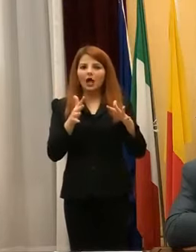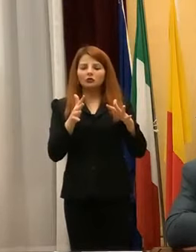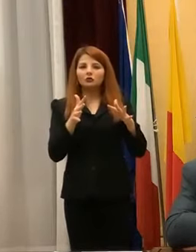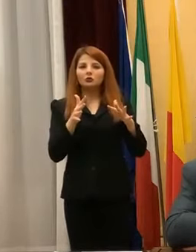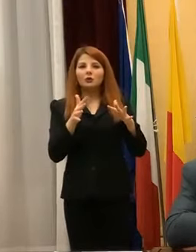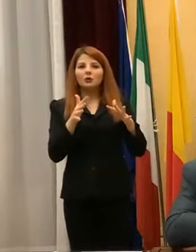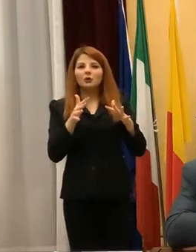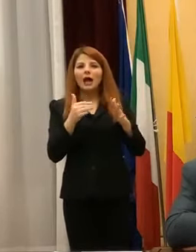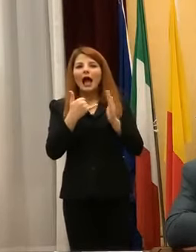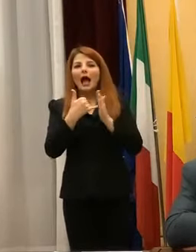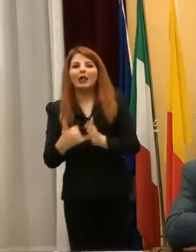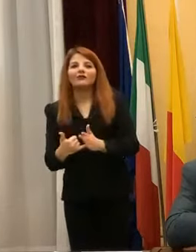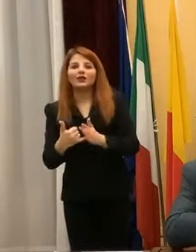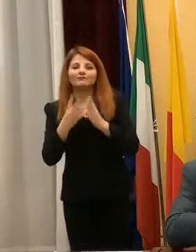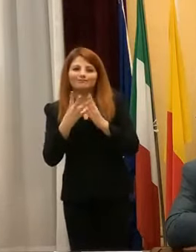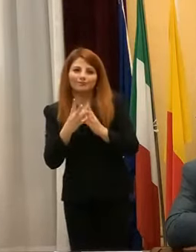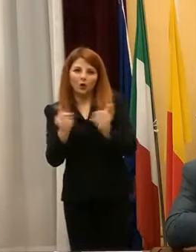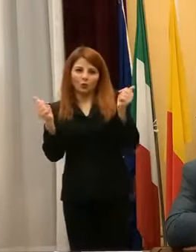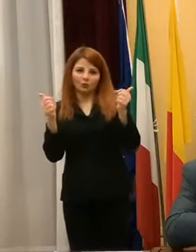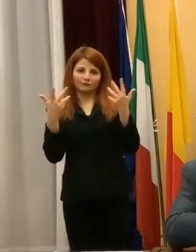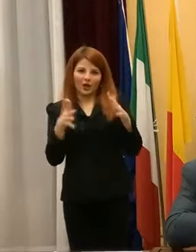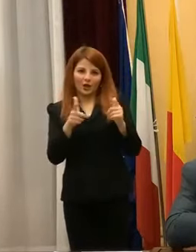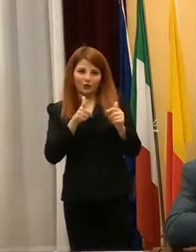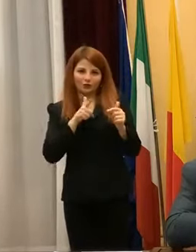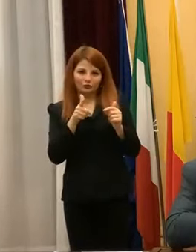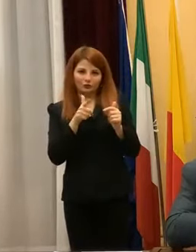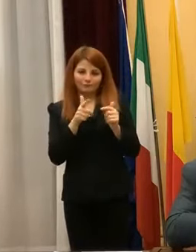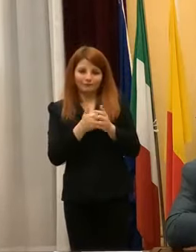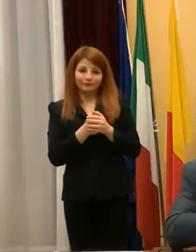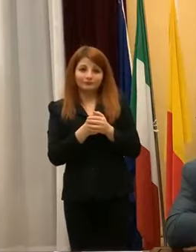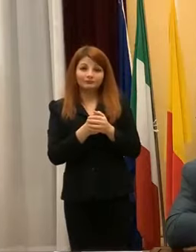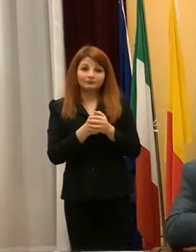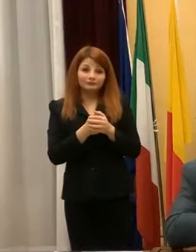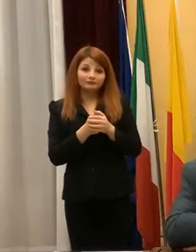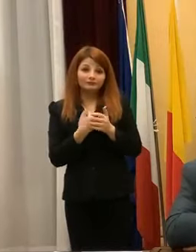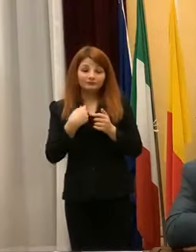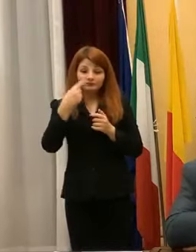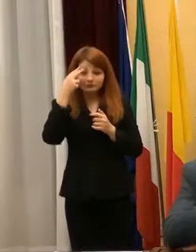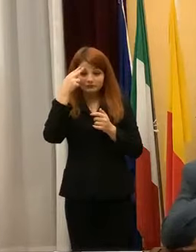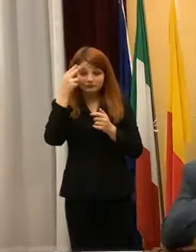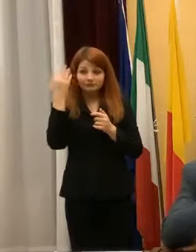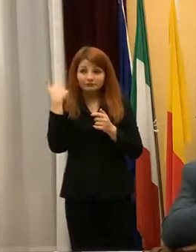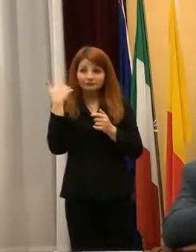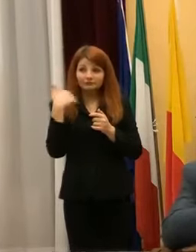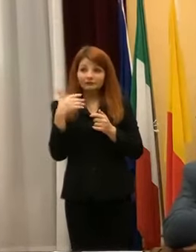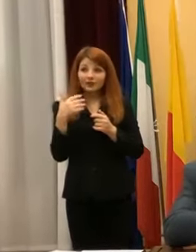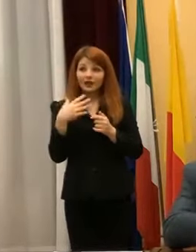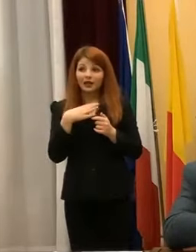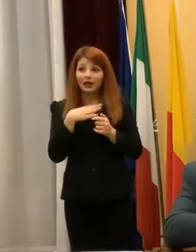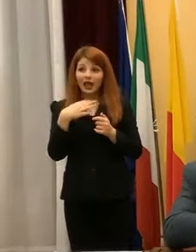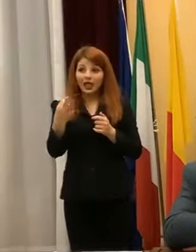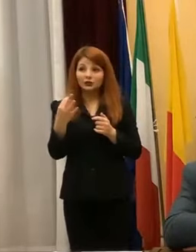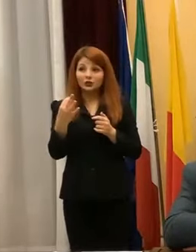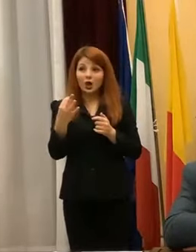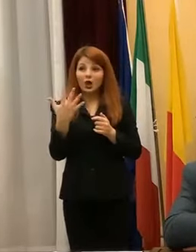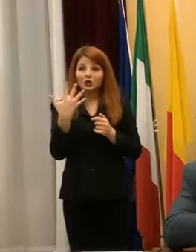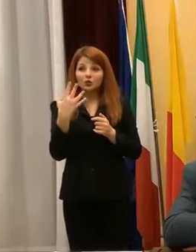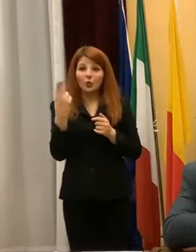all'Assemblea regionale siciliana, dopo tre giorni vengo arrestato e mi viene annullato per due volte l'arresto, parliamo